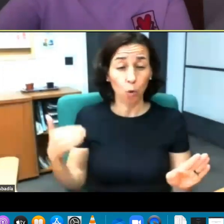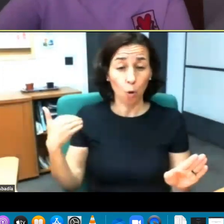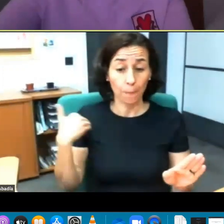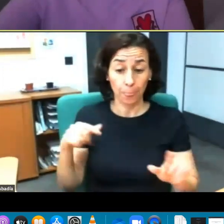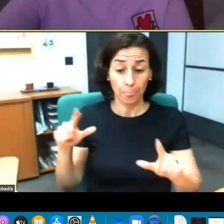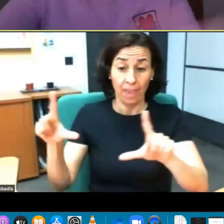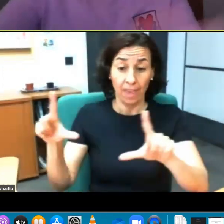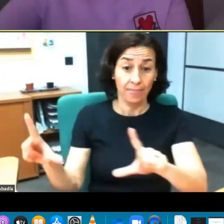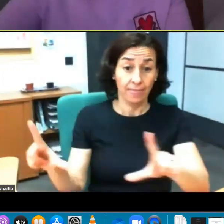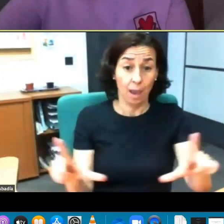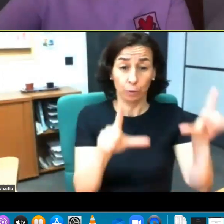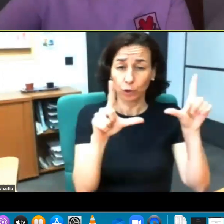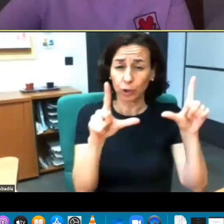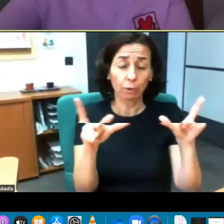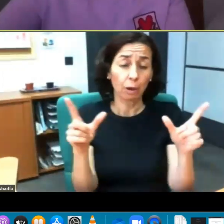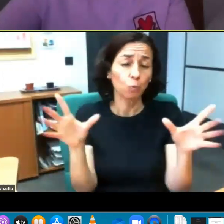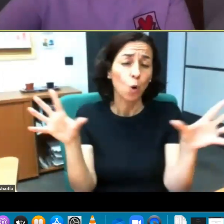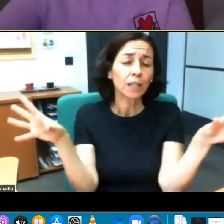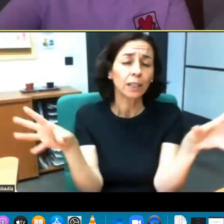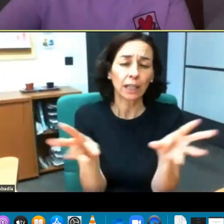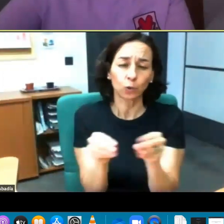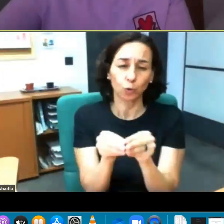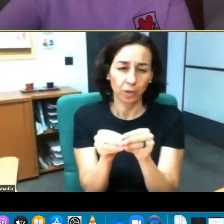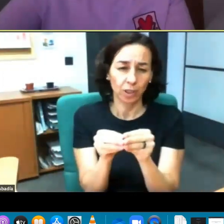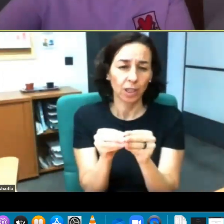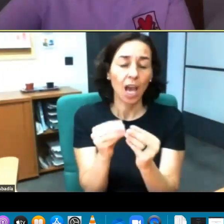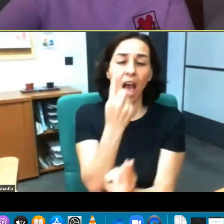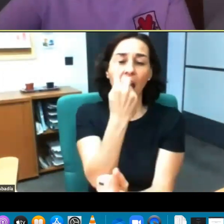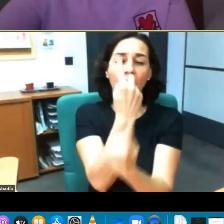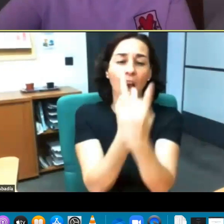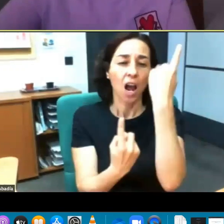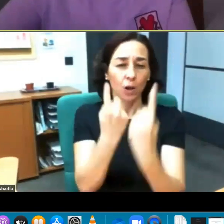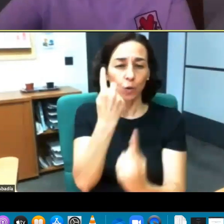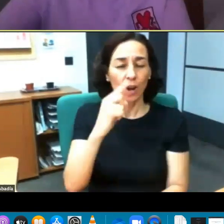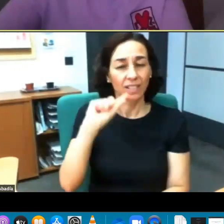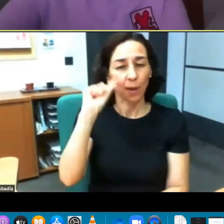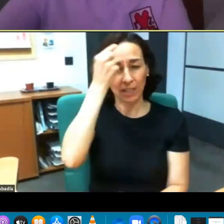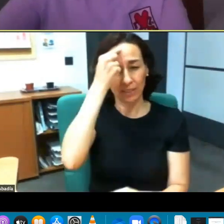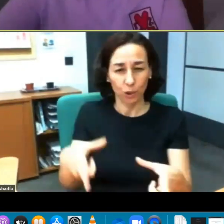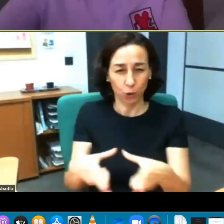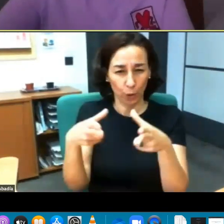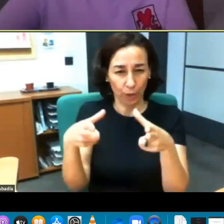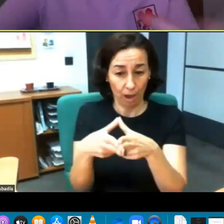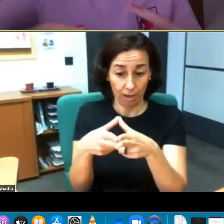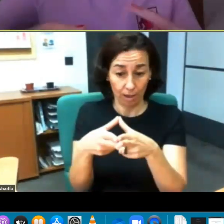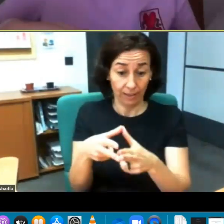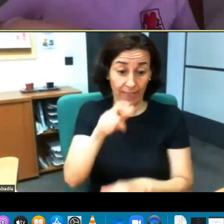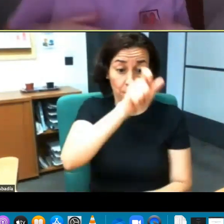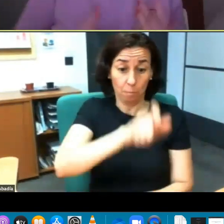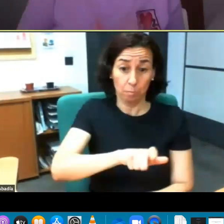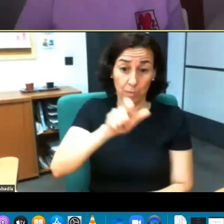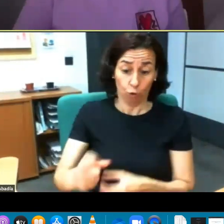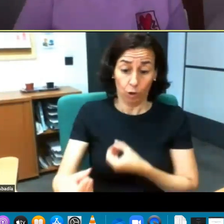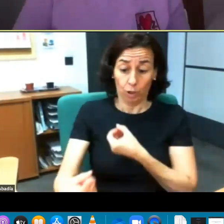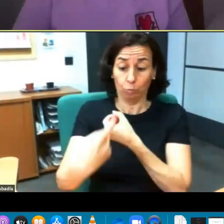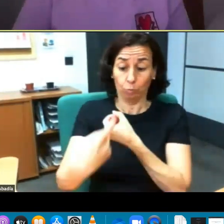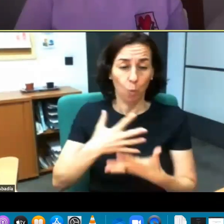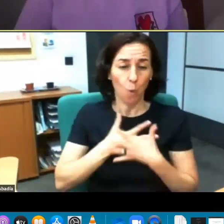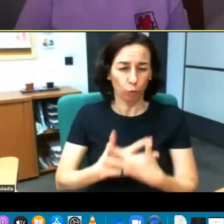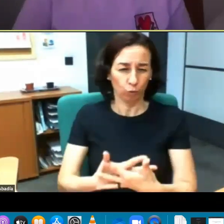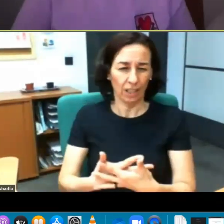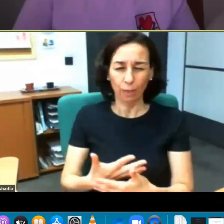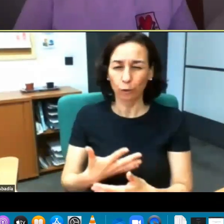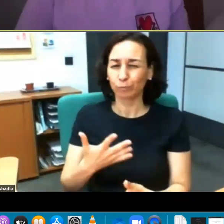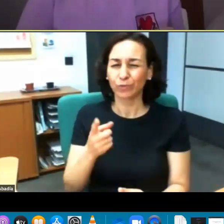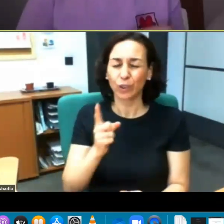manera muy, muy resumida algunas habilidades sociales del voluntariado de FEDER. Tampoco quiero meterme demasiado